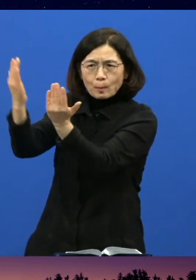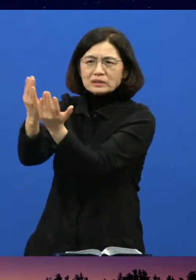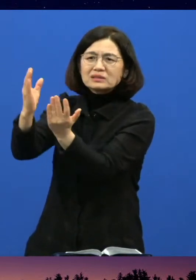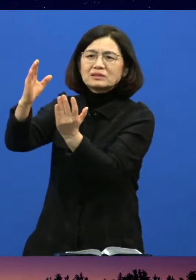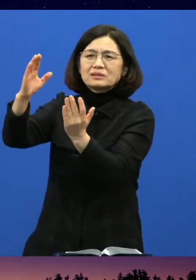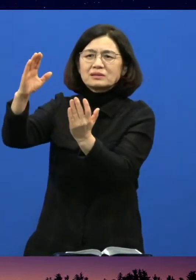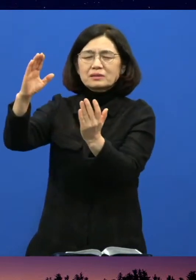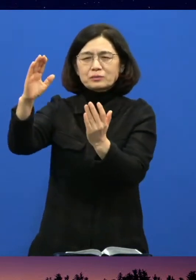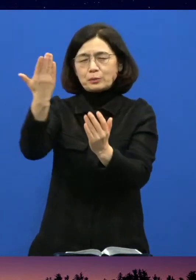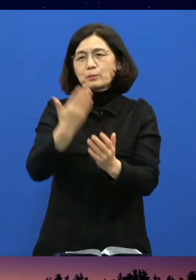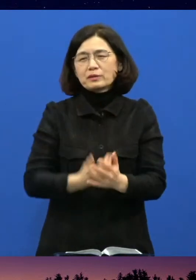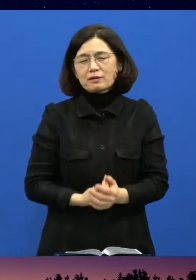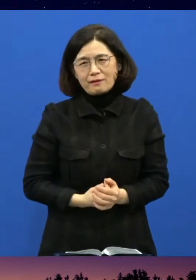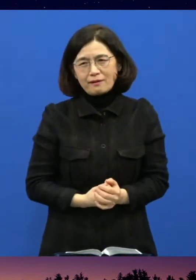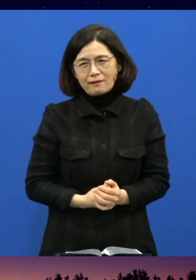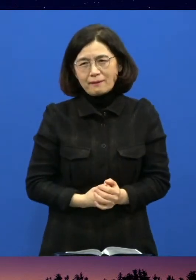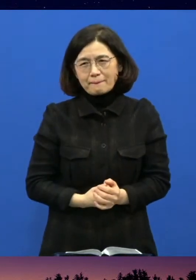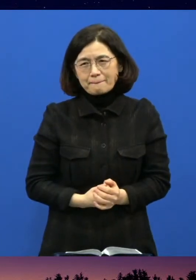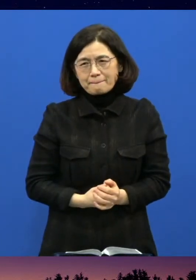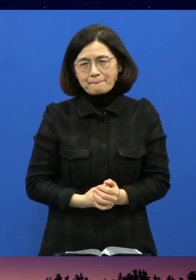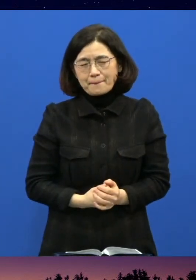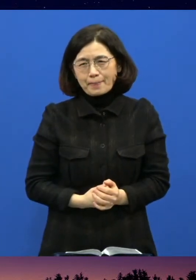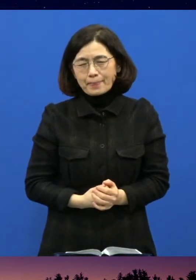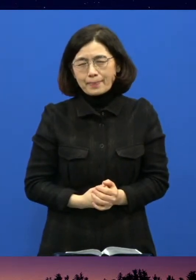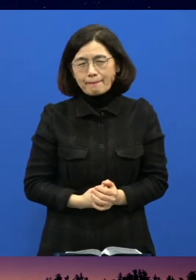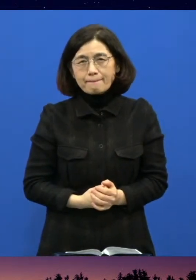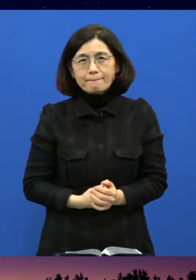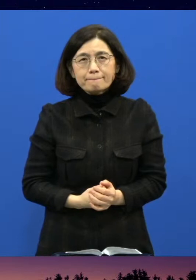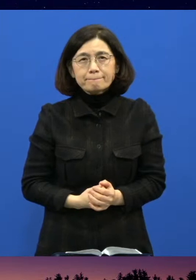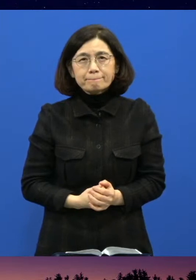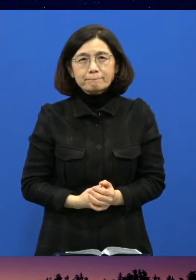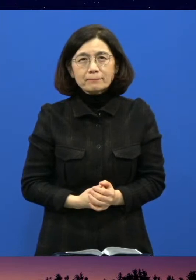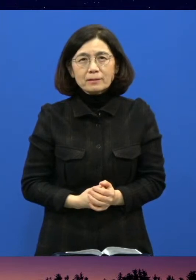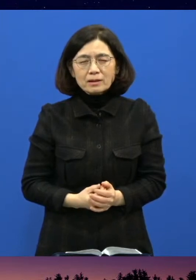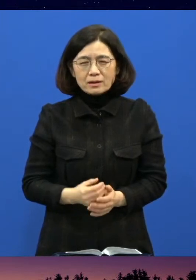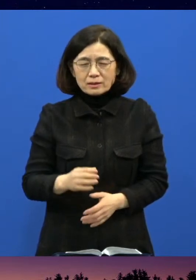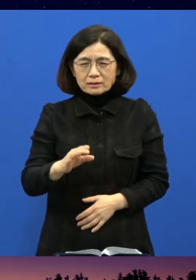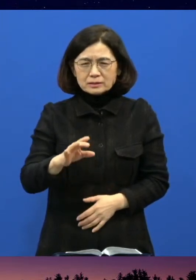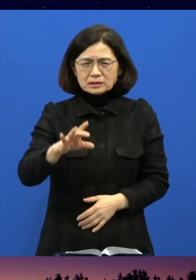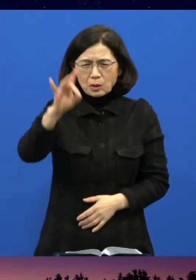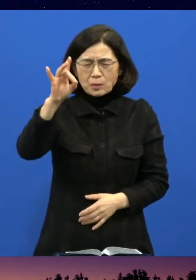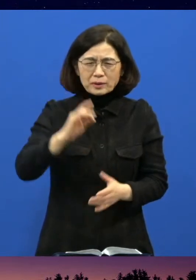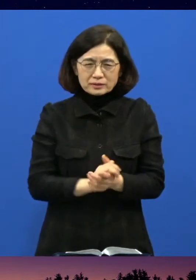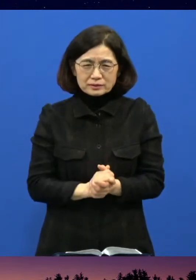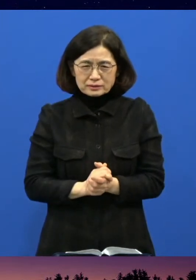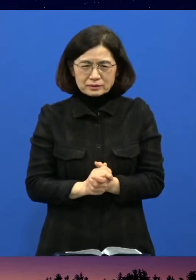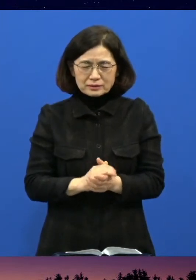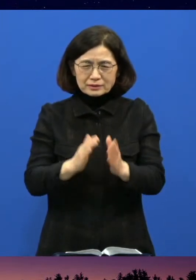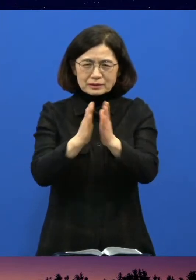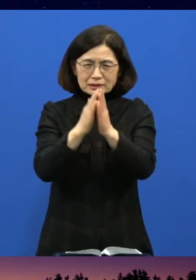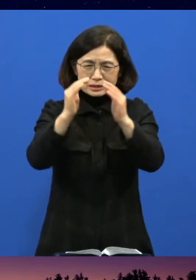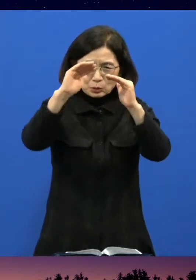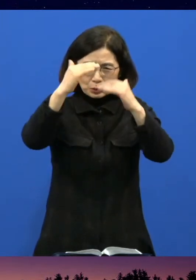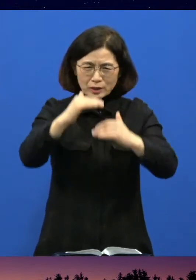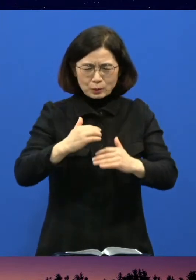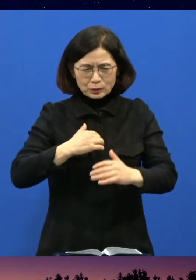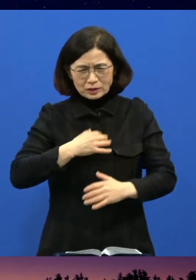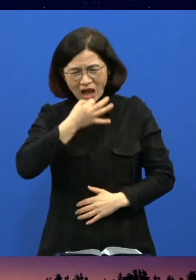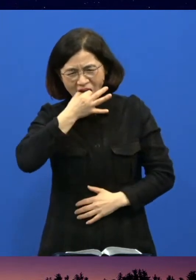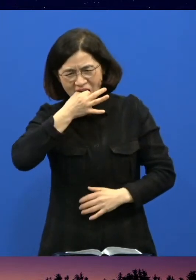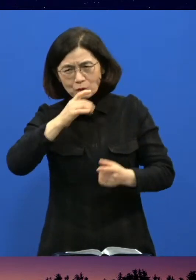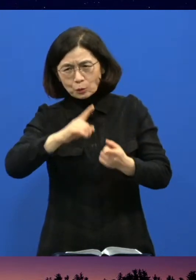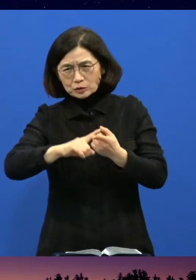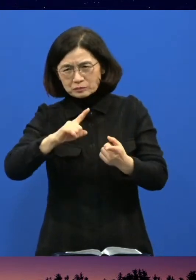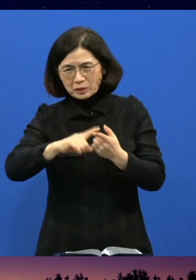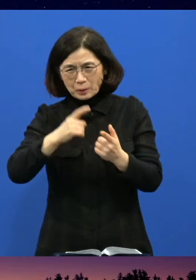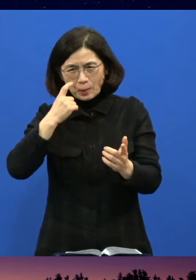벗겨지고 군더더기가 떨어져 나가면서 얼마나 부질없는 것들을 이렇게 내가 구하고 있는가를 이제